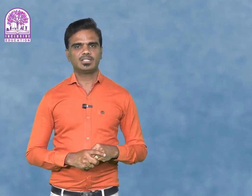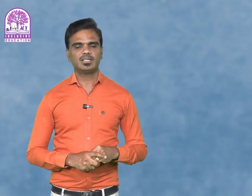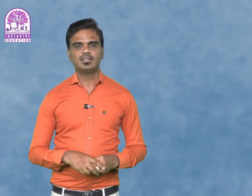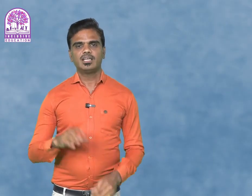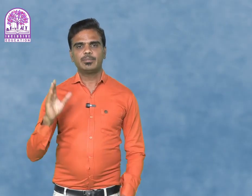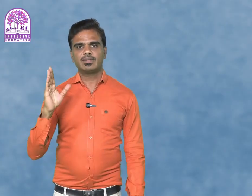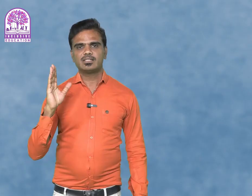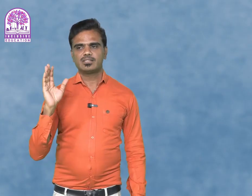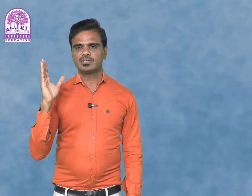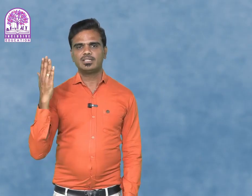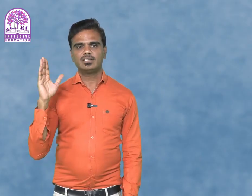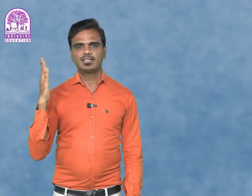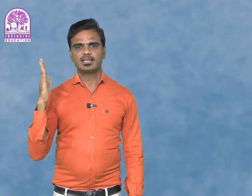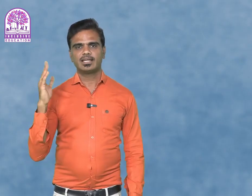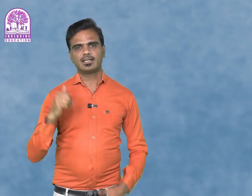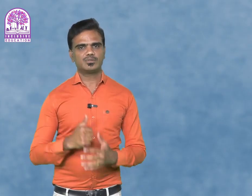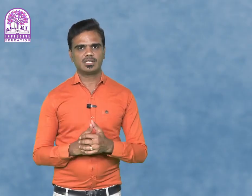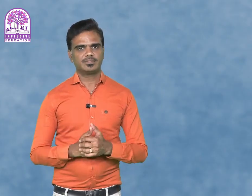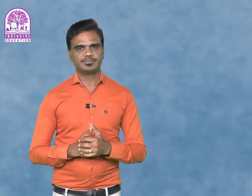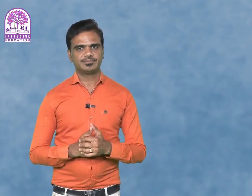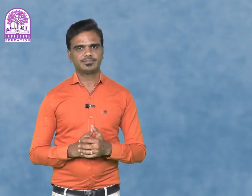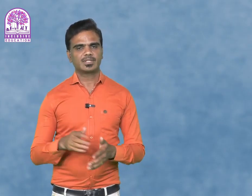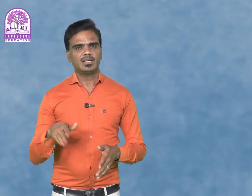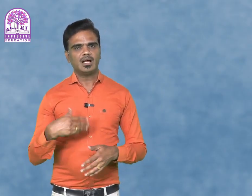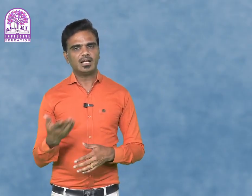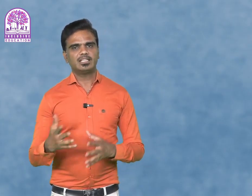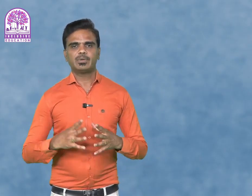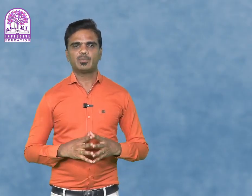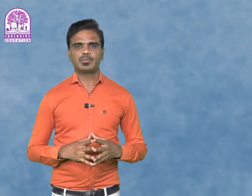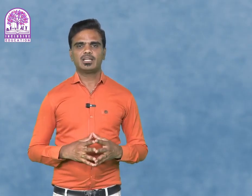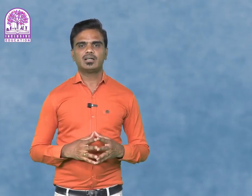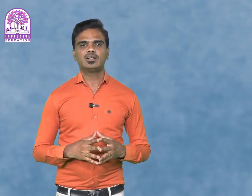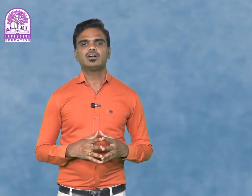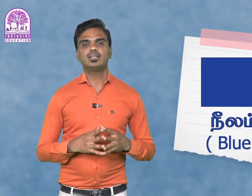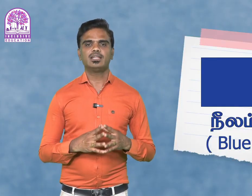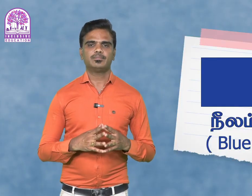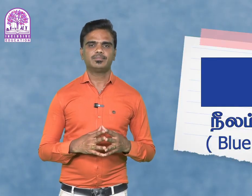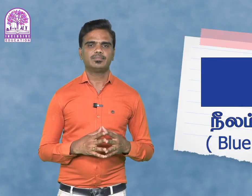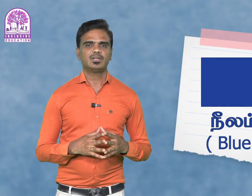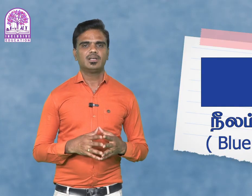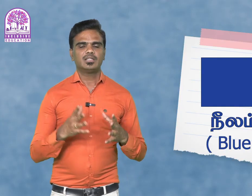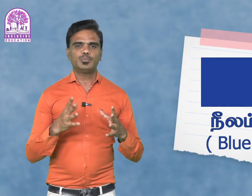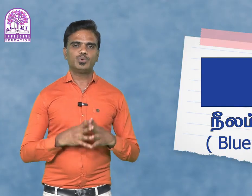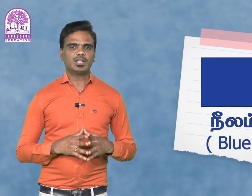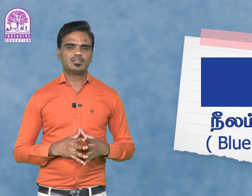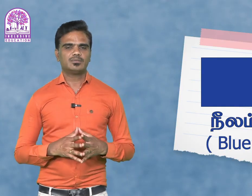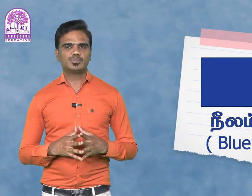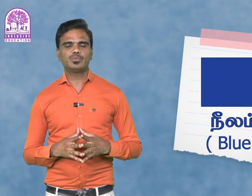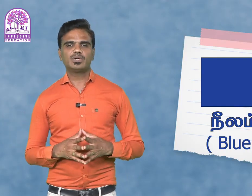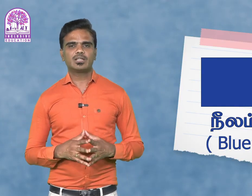புரியுதுங்களா? இப்போ நான் வந்து என்ன சொன்னேன்? க்ரீன் கலர் சொல்லியிருக்கேன். அடுத்து என்ன பார்க்க போகிறோம் அப்படின்னா, நீலம். இந்த ப்ளூ கலர். ஸோ ப்ளூ கலருக்கு